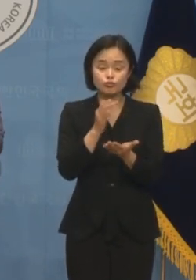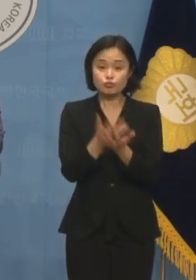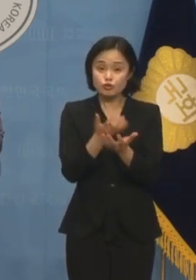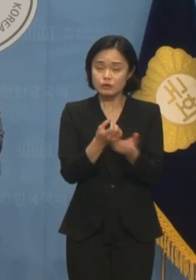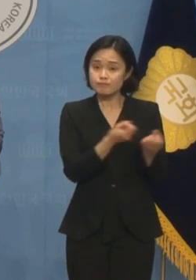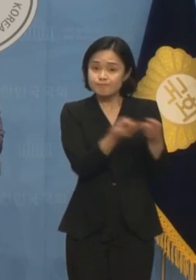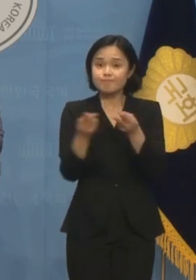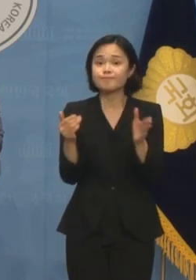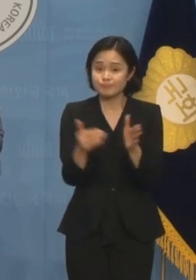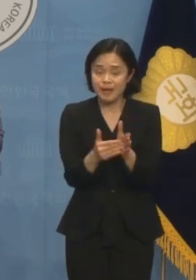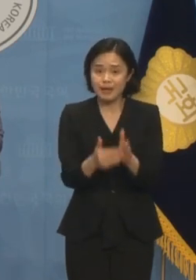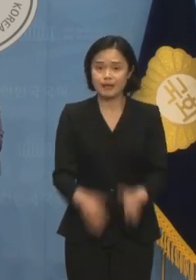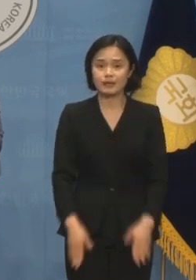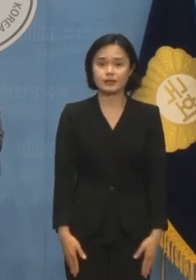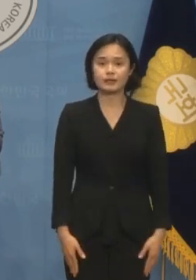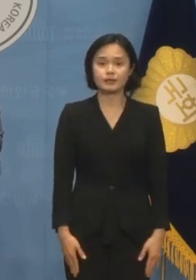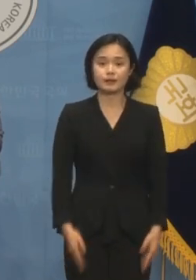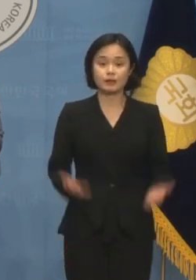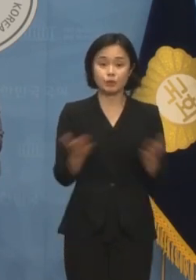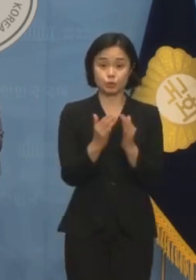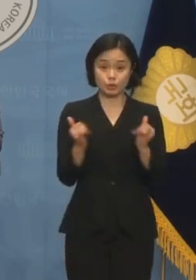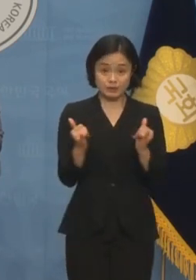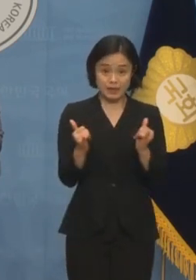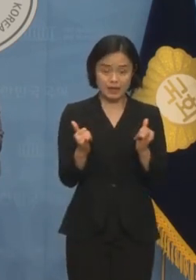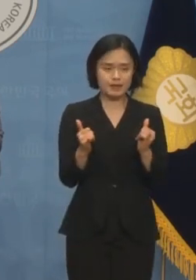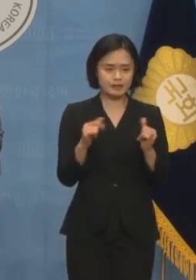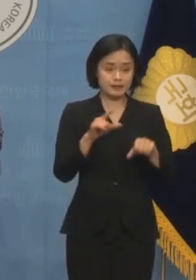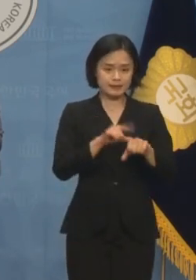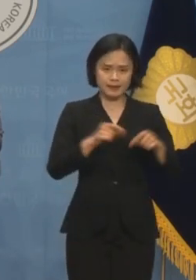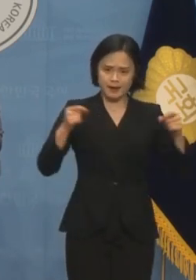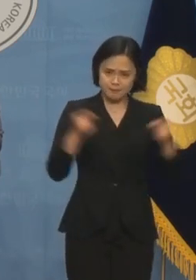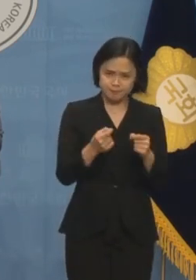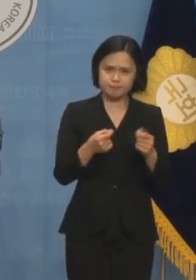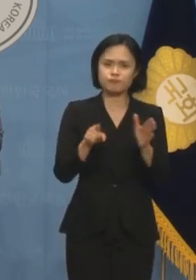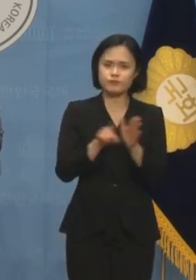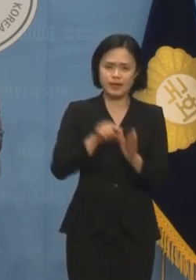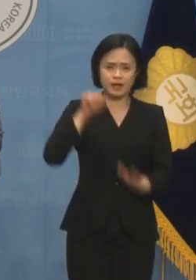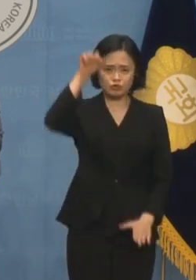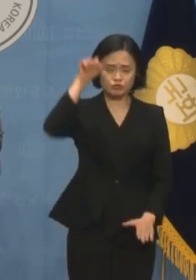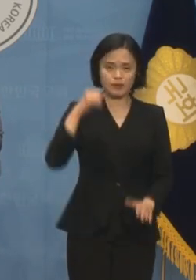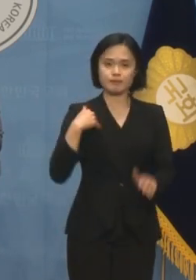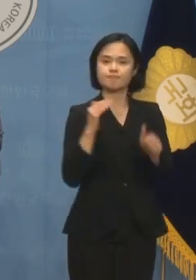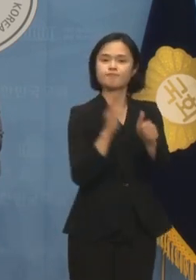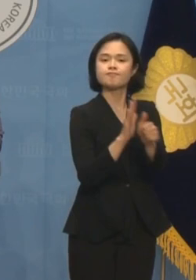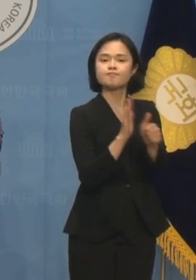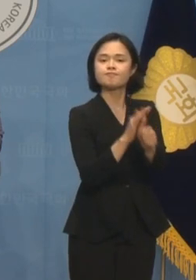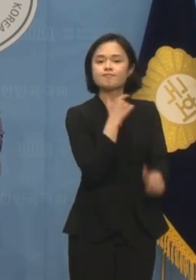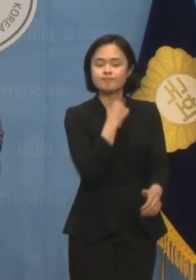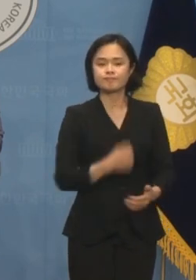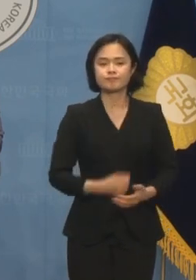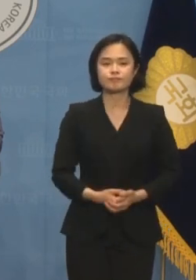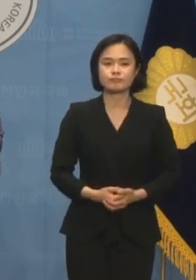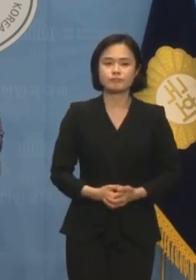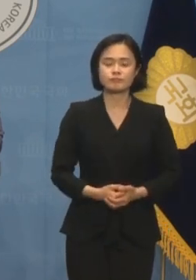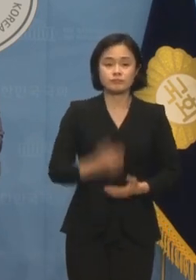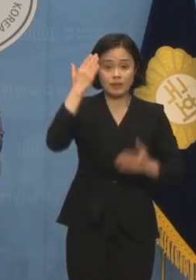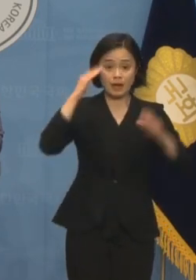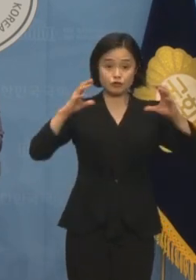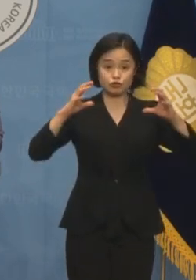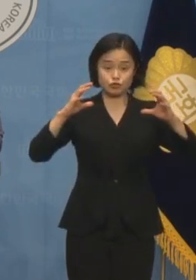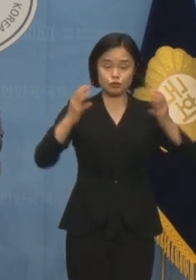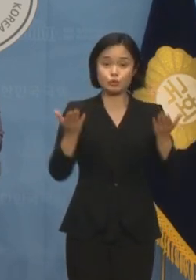노동시간 단축을 위한 우리 노동자들의 투쟁을 적극 지지합니다. 모두가 알다시피 대한민국의